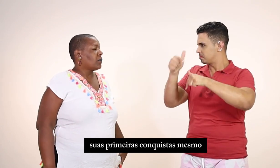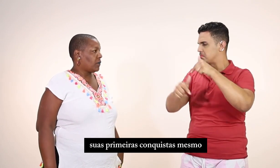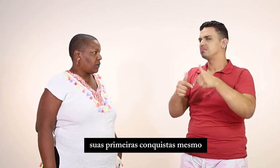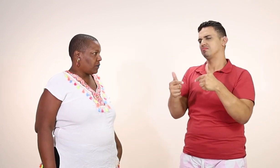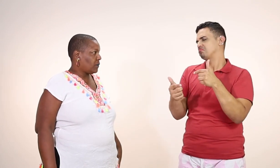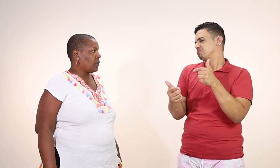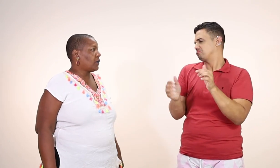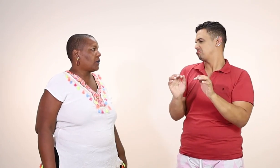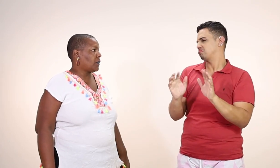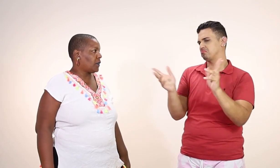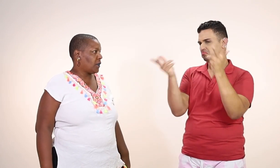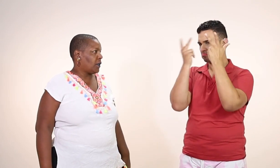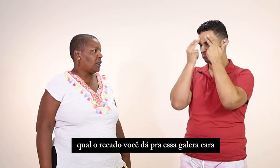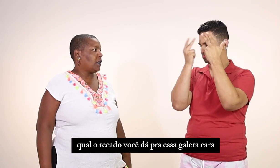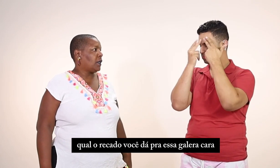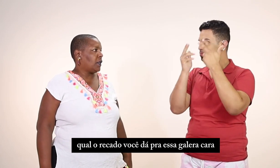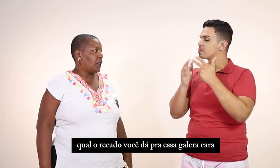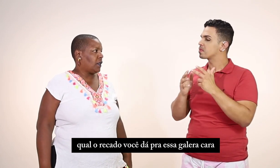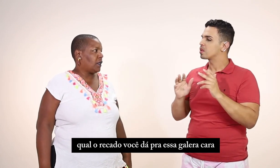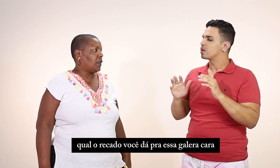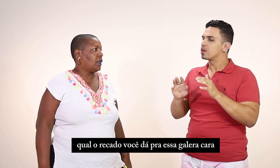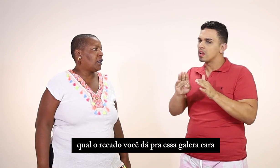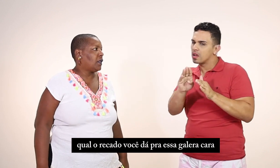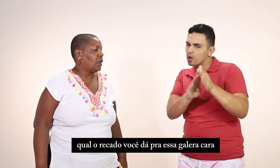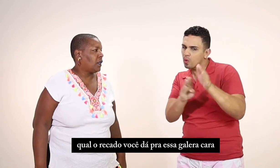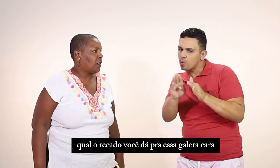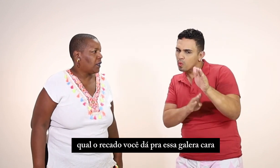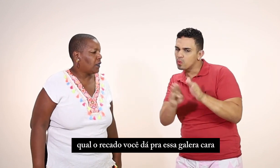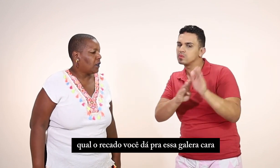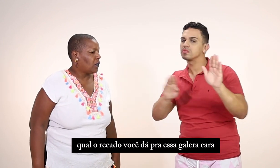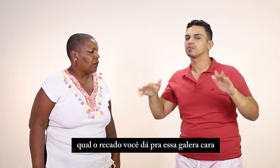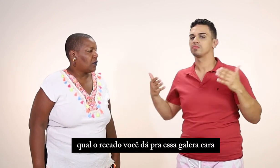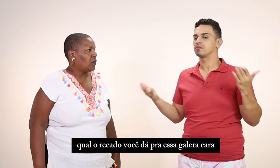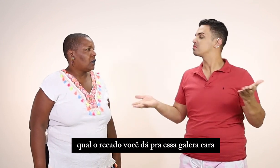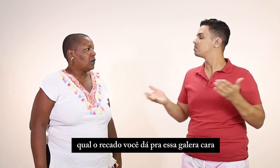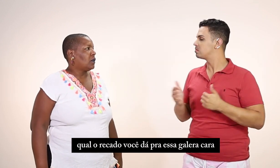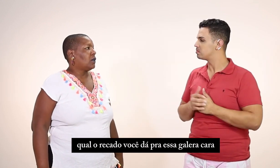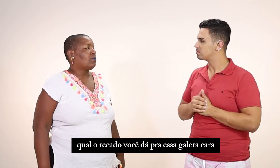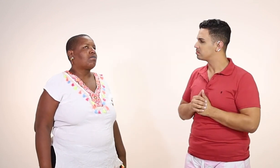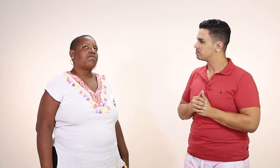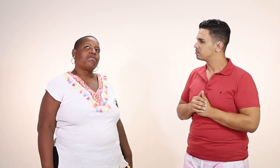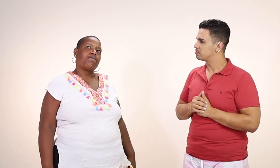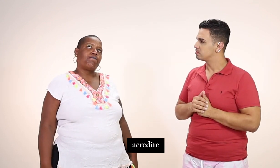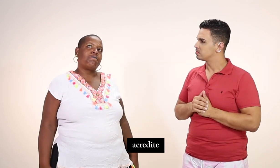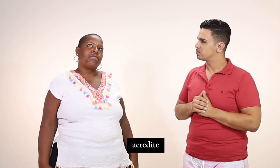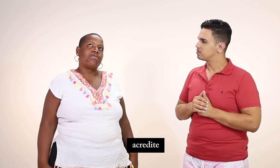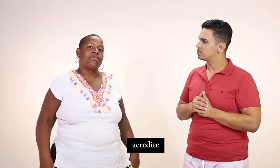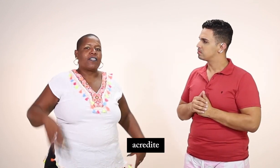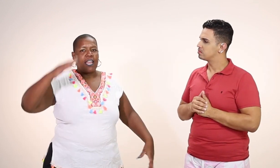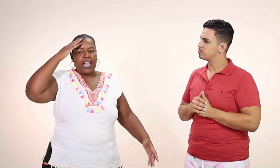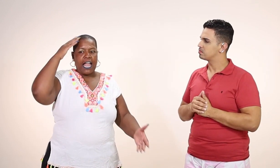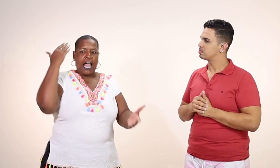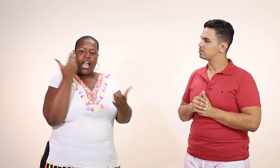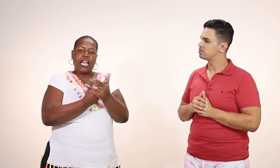mesmo, qual o recado você dá pra essa galera? Cara, acredite